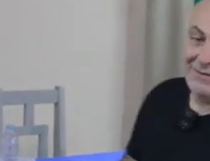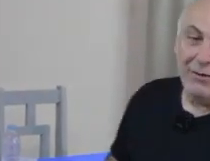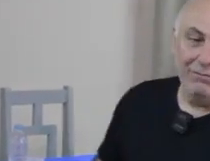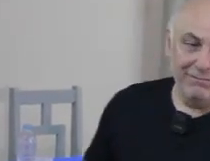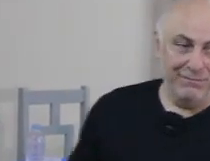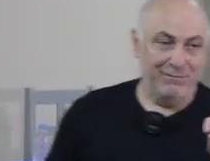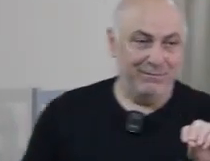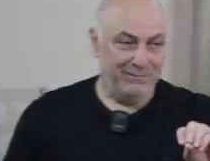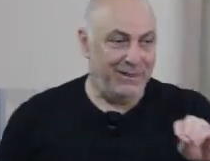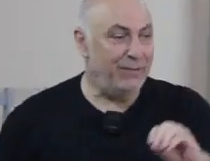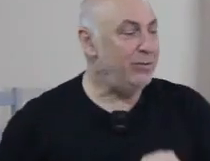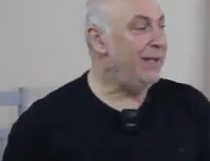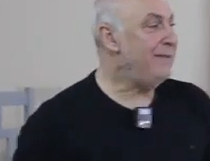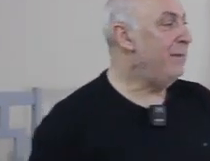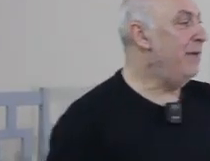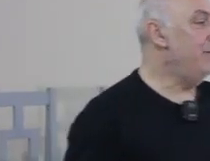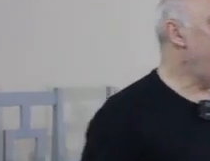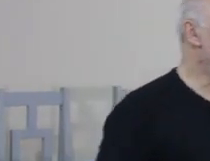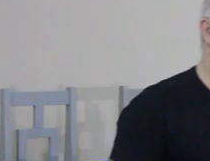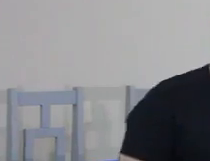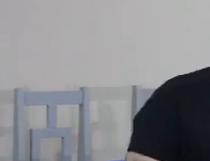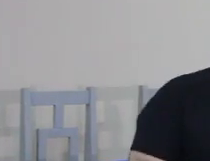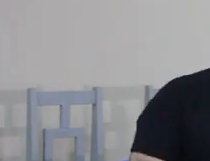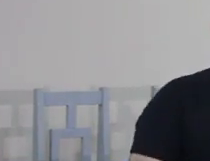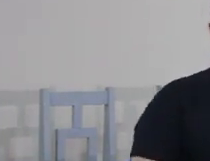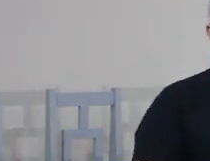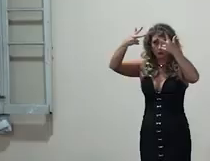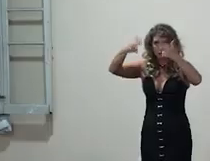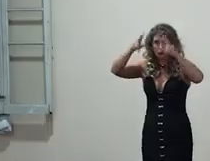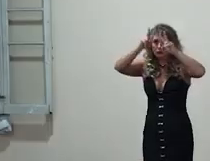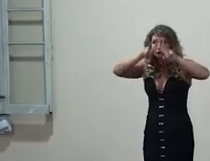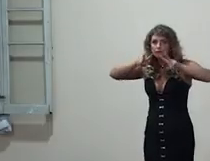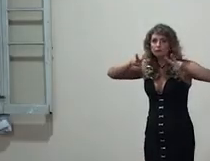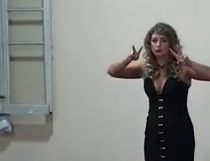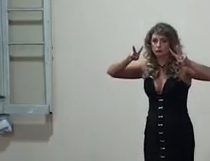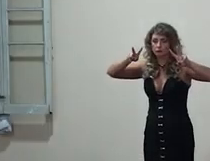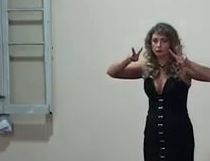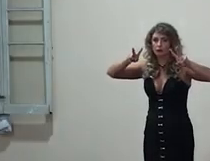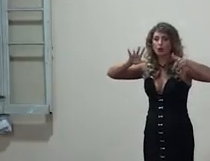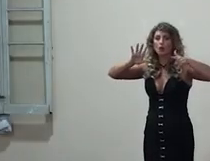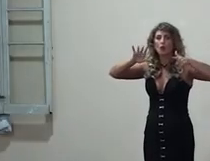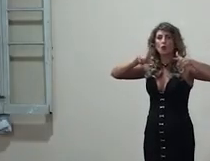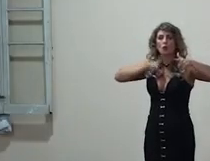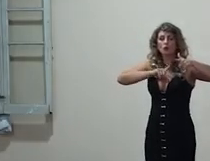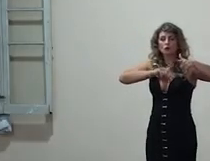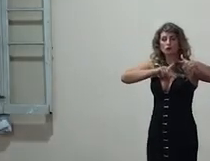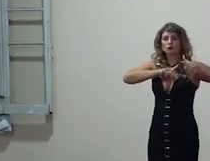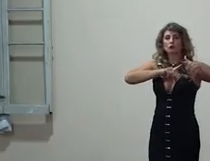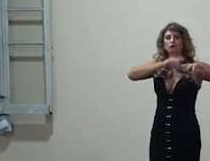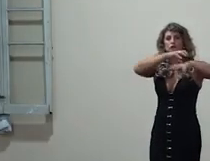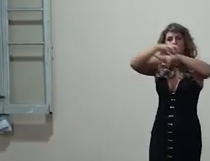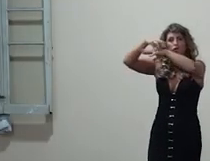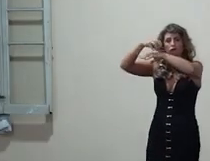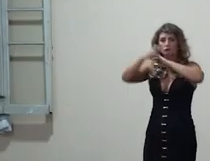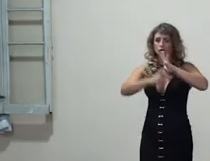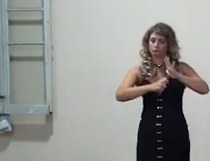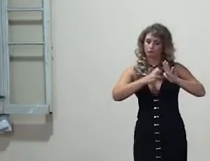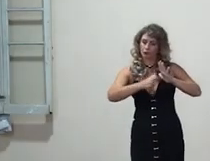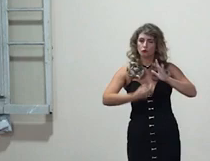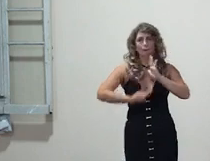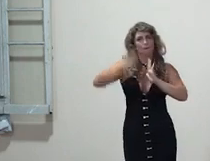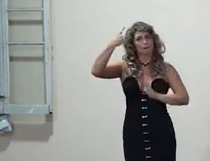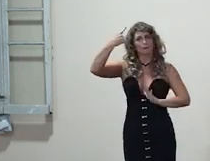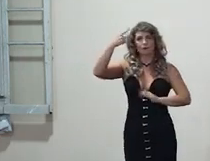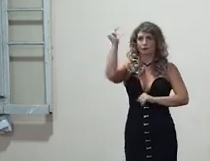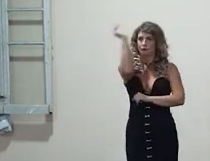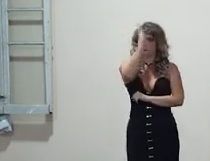Segunda questão, dentro dessa mesma visão que eu passei. Nós tínhamos o turismo férreo, né? Eu sou pioneiro em turismo